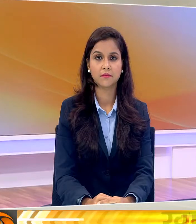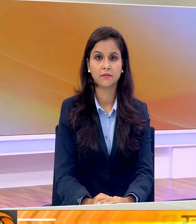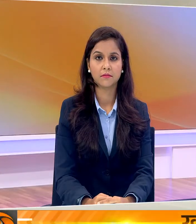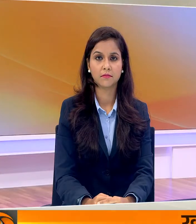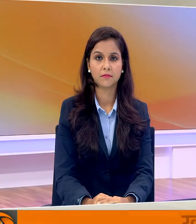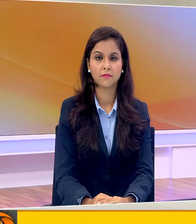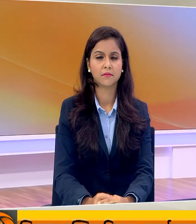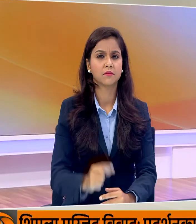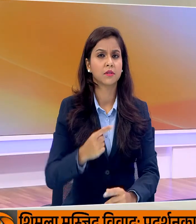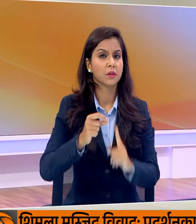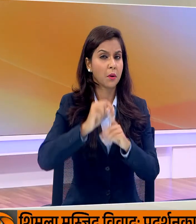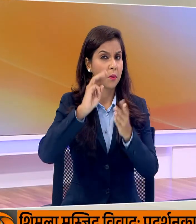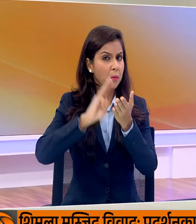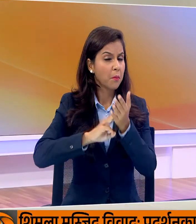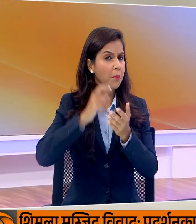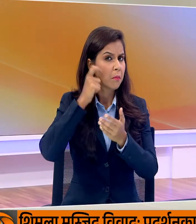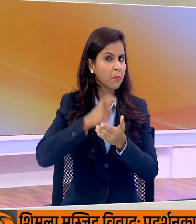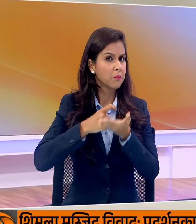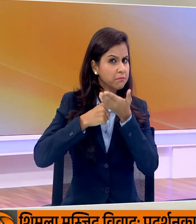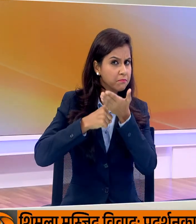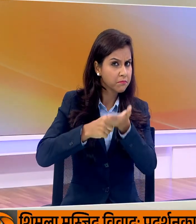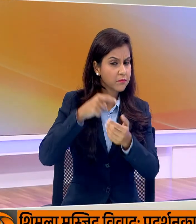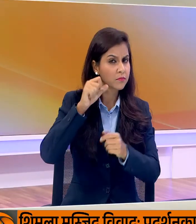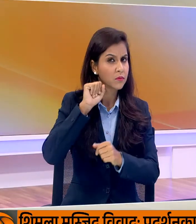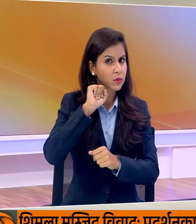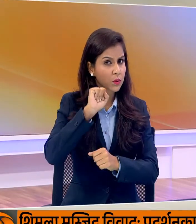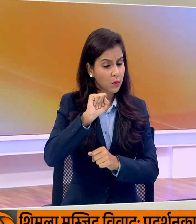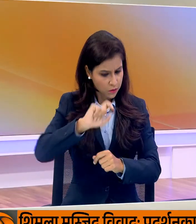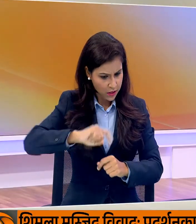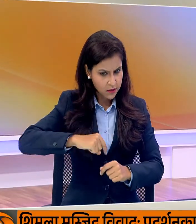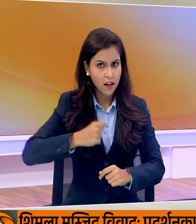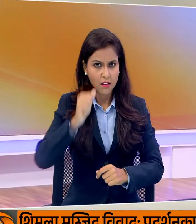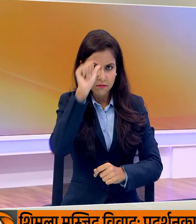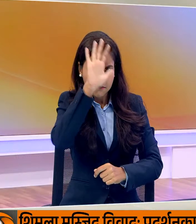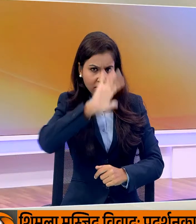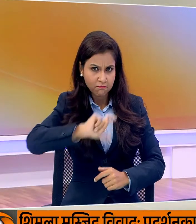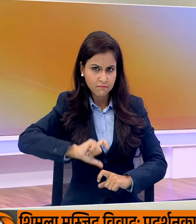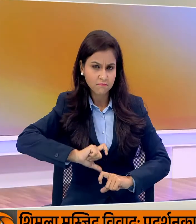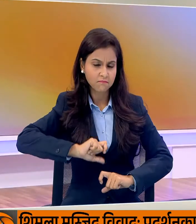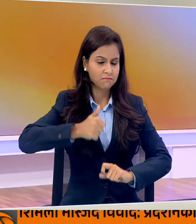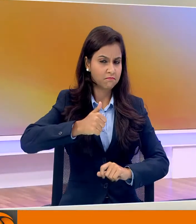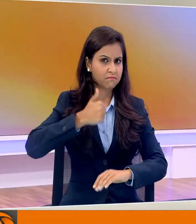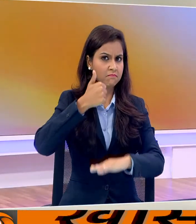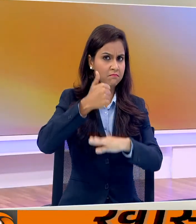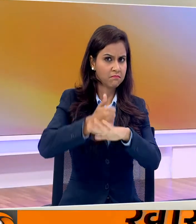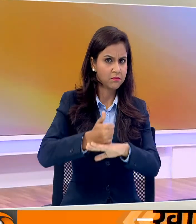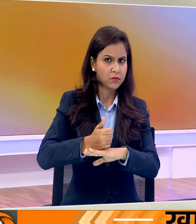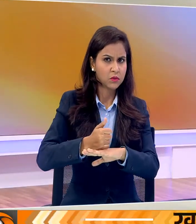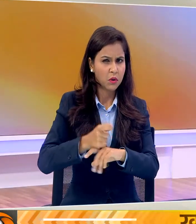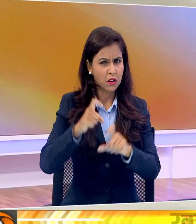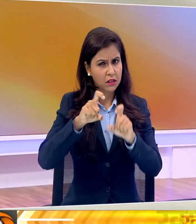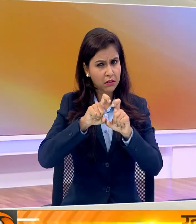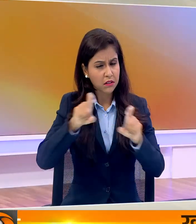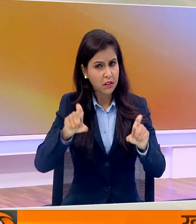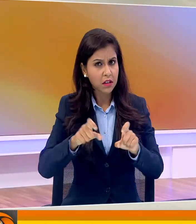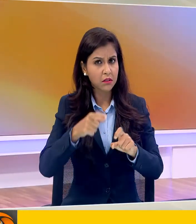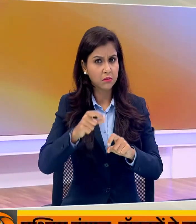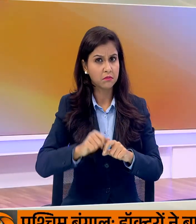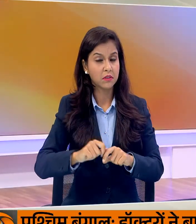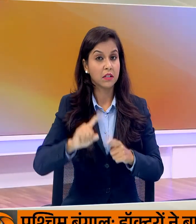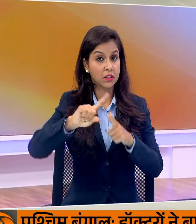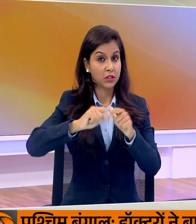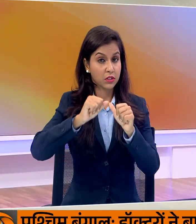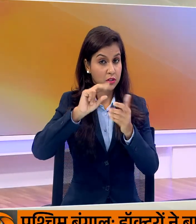The Honorable Prime Minister's Atmanirbhar Bharat initiative and clarion call of Jai